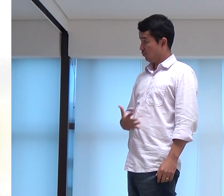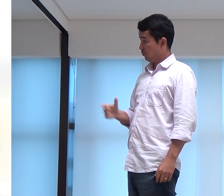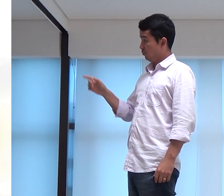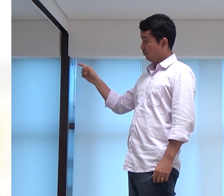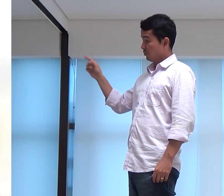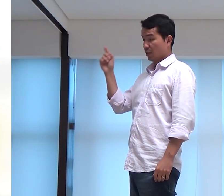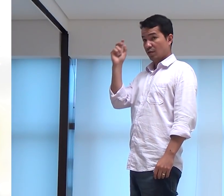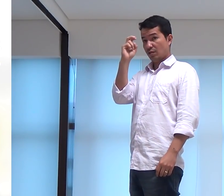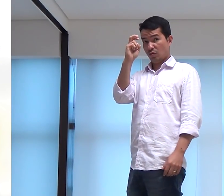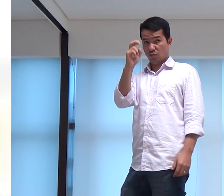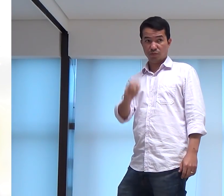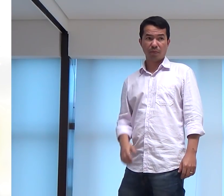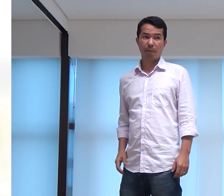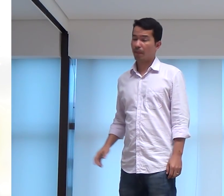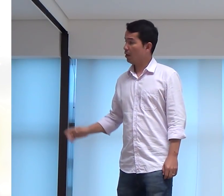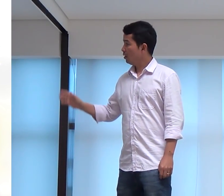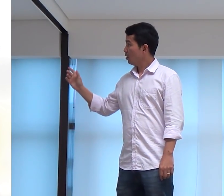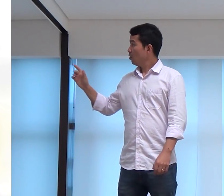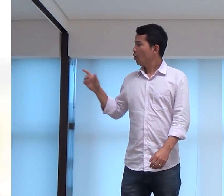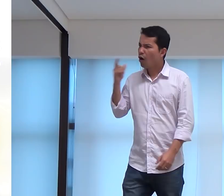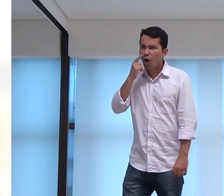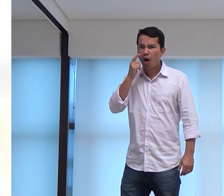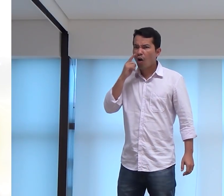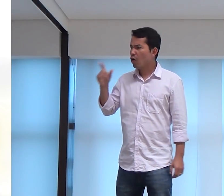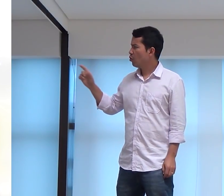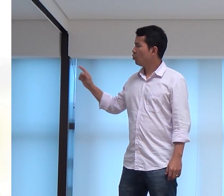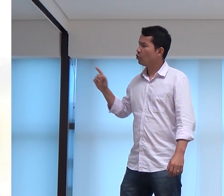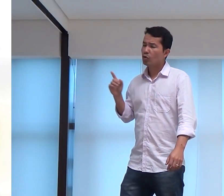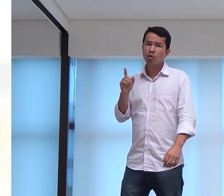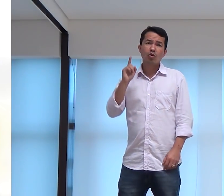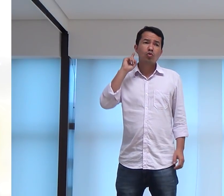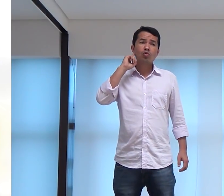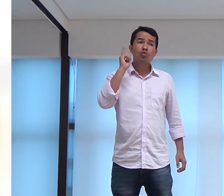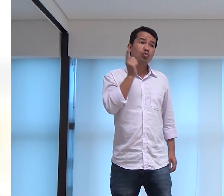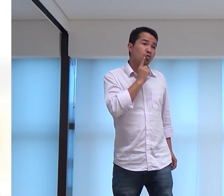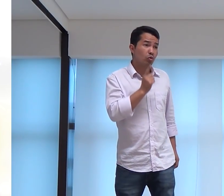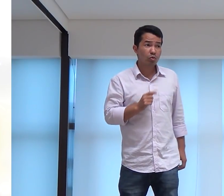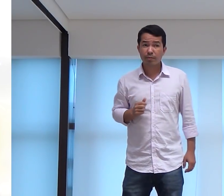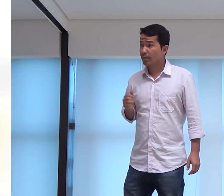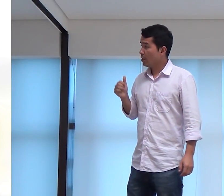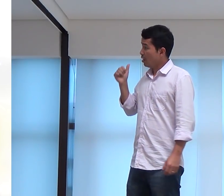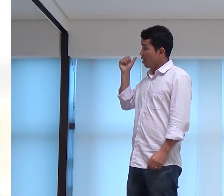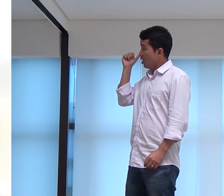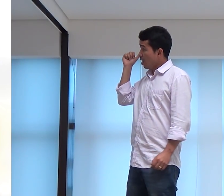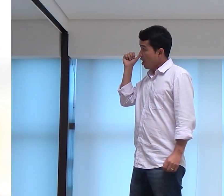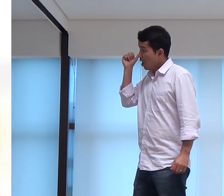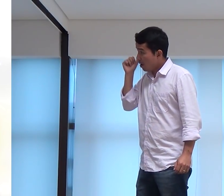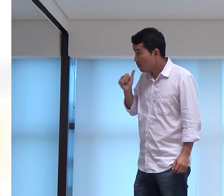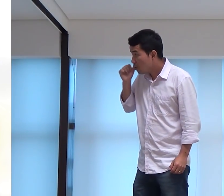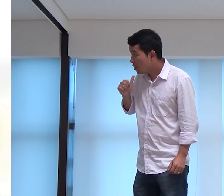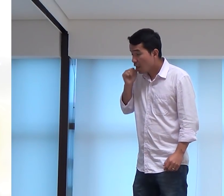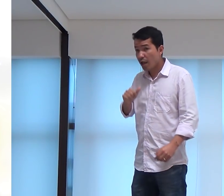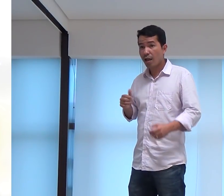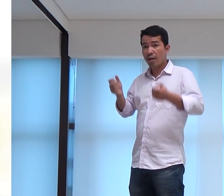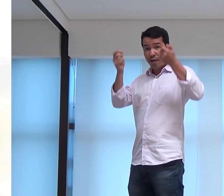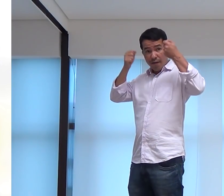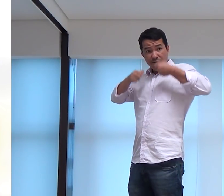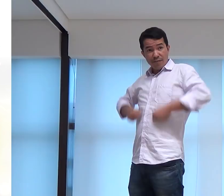12, perdão. 12. Os versículos 1 ao 5. O surdo e a